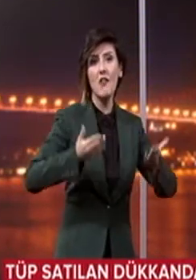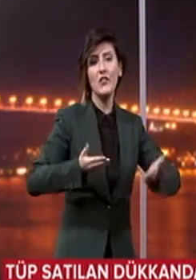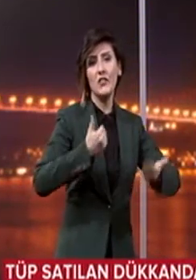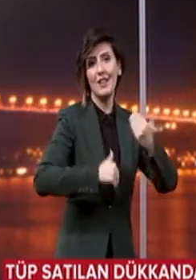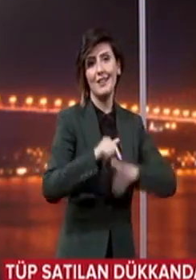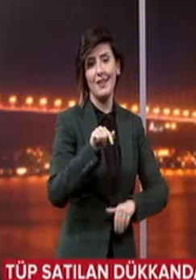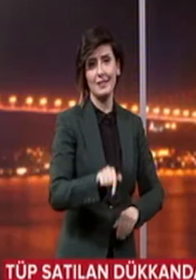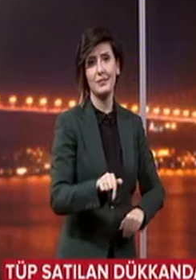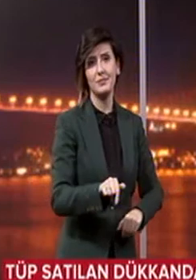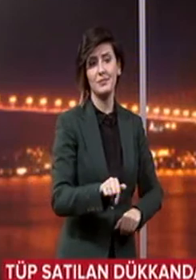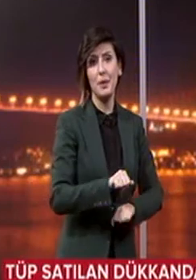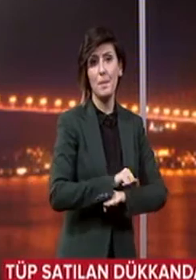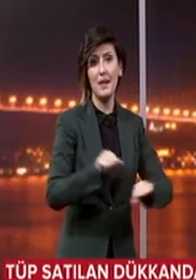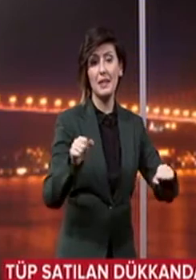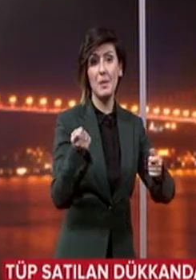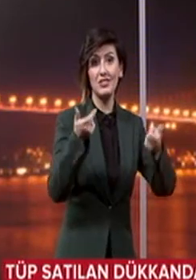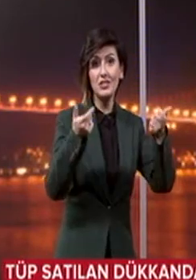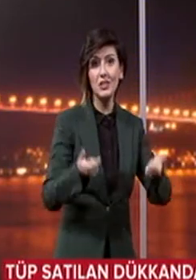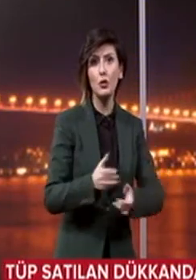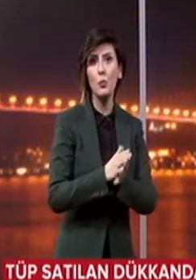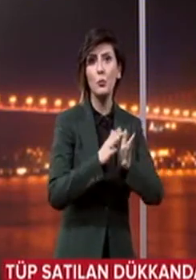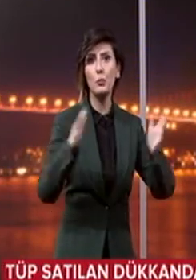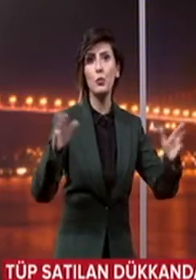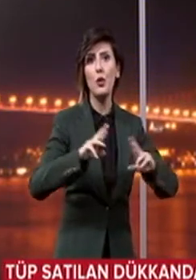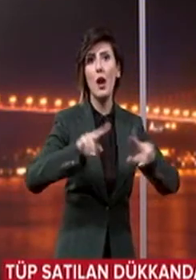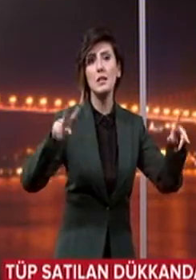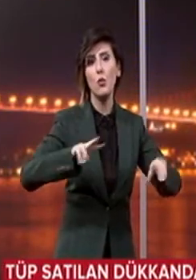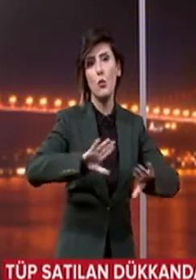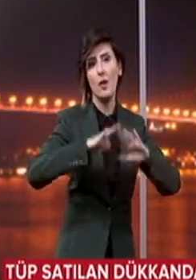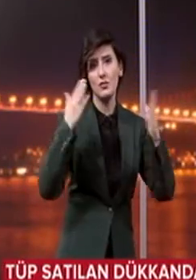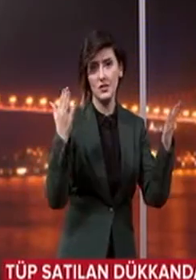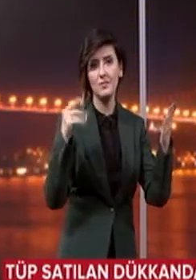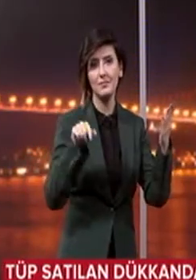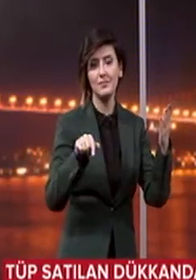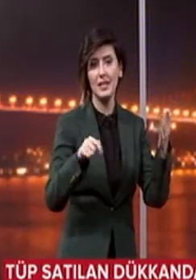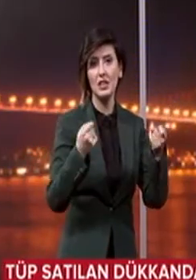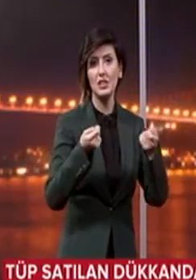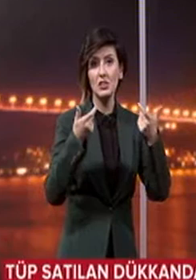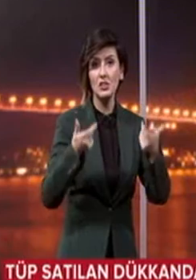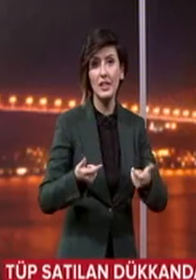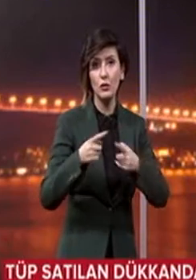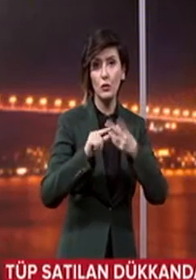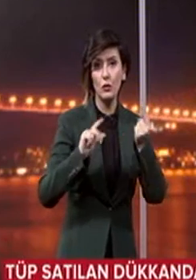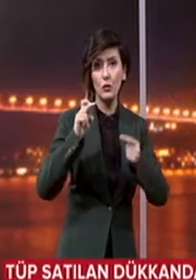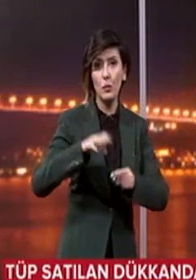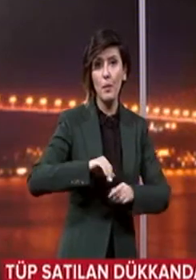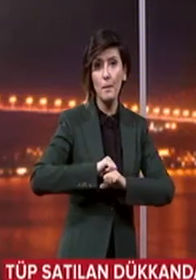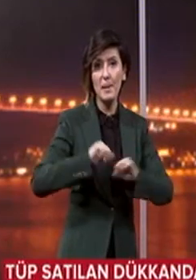yaralandı. Patlama iş yerinde büyük çapta hasara yol açtı. İş yerindeki tüplerin patlamadan